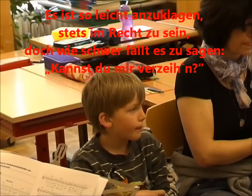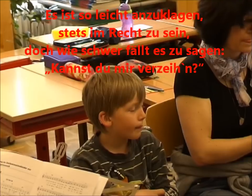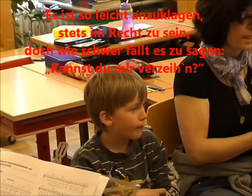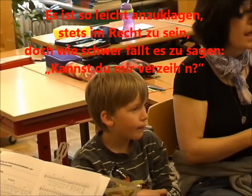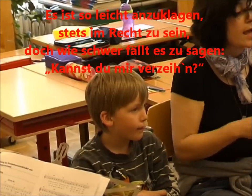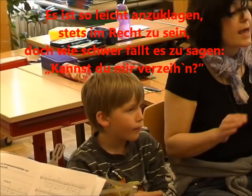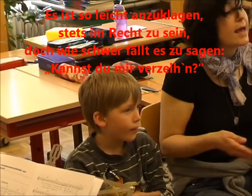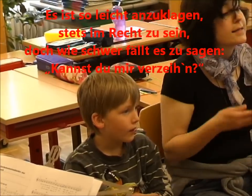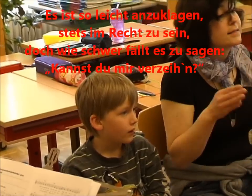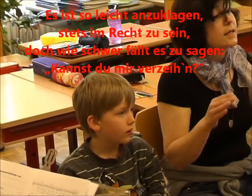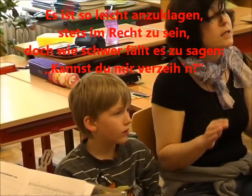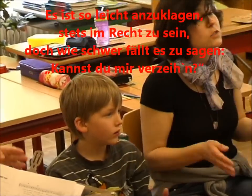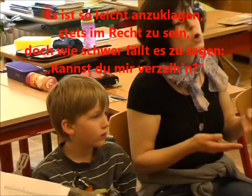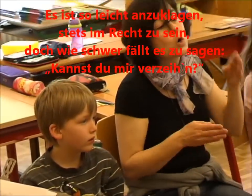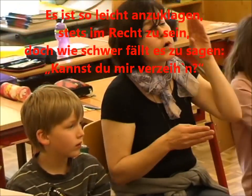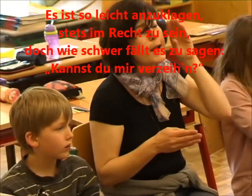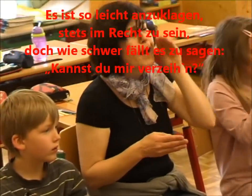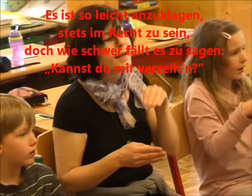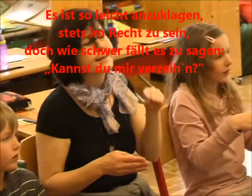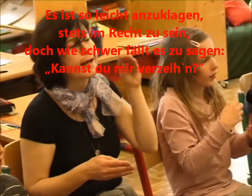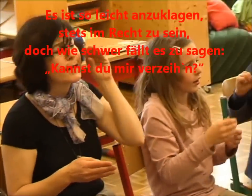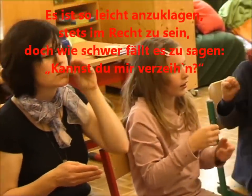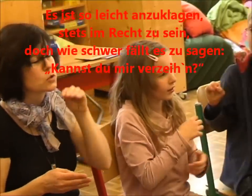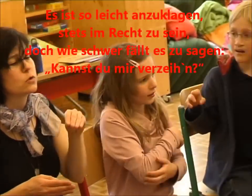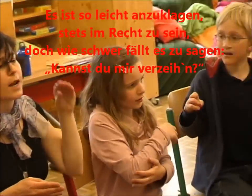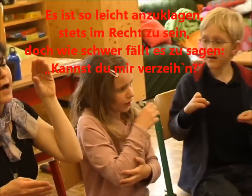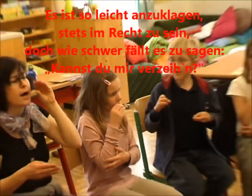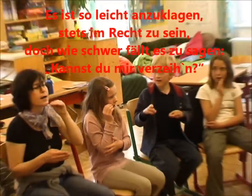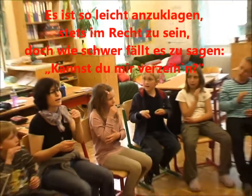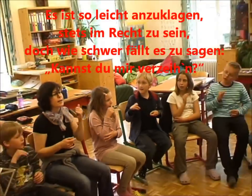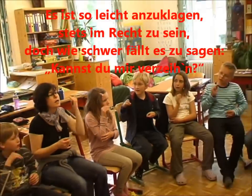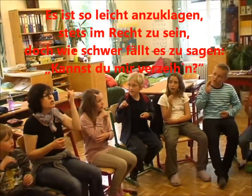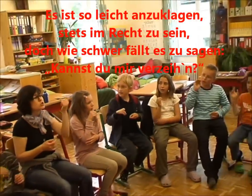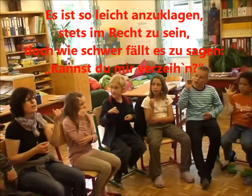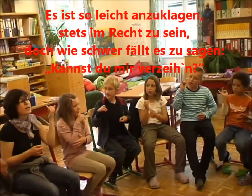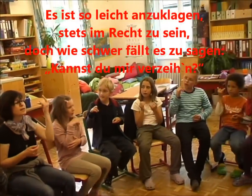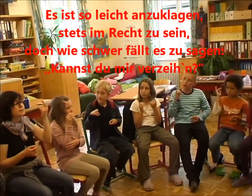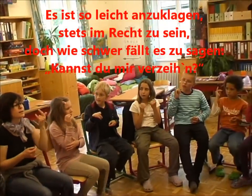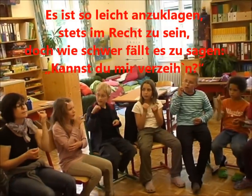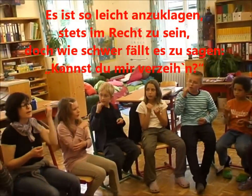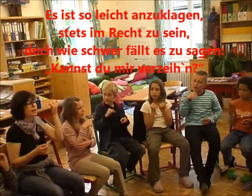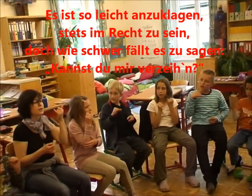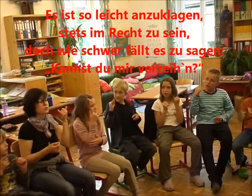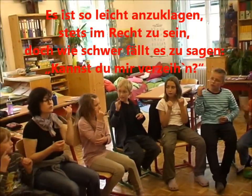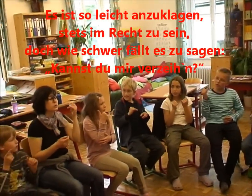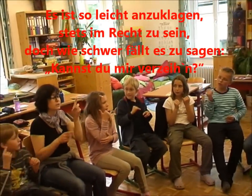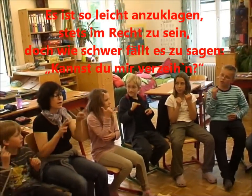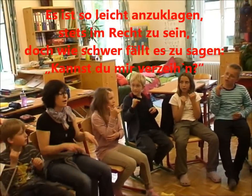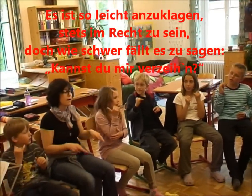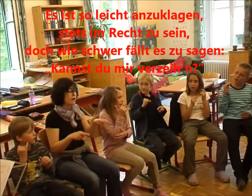Es ist so leicht anzuklagen, stets im Recht zu sein,